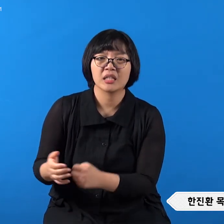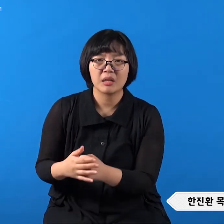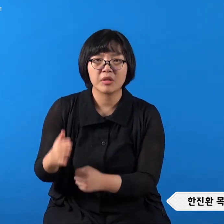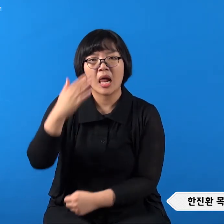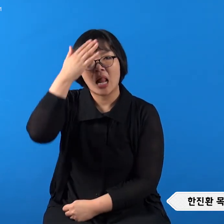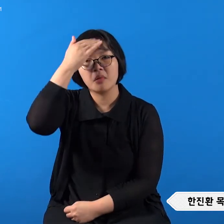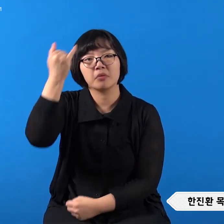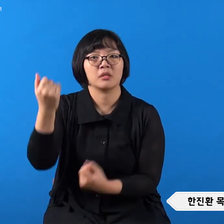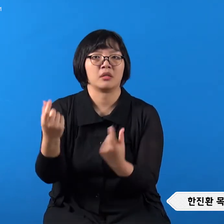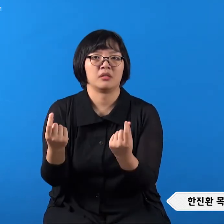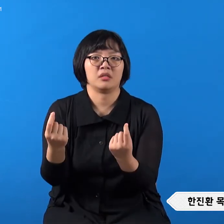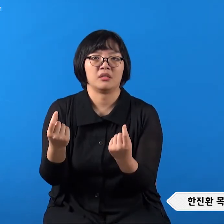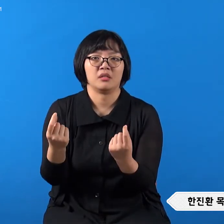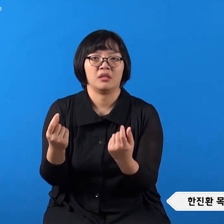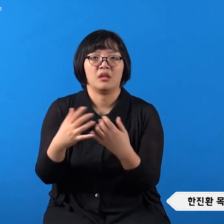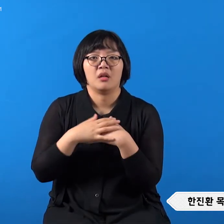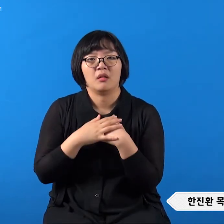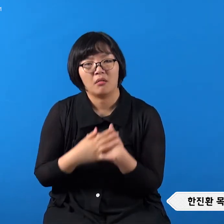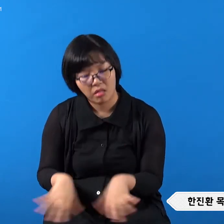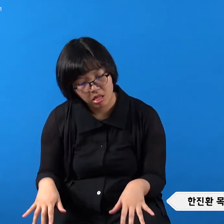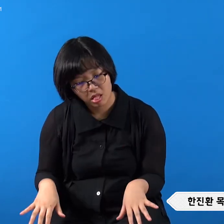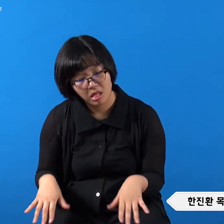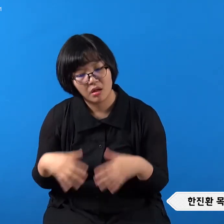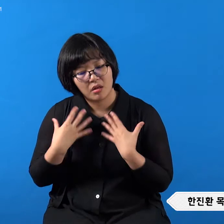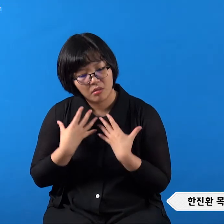꼬부랑 할머니처럼 푹 처져 버렸습니다.